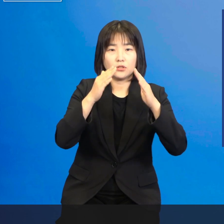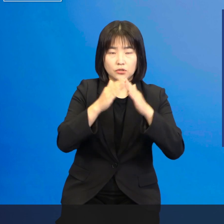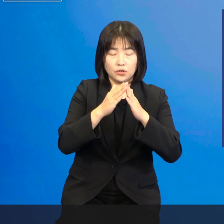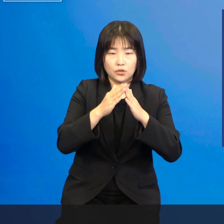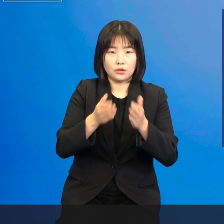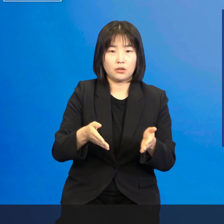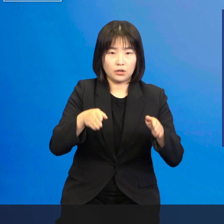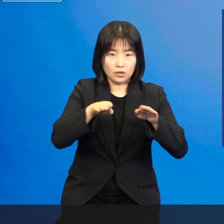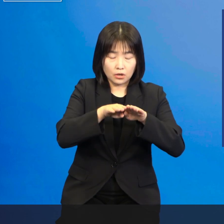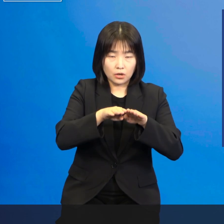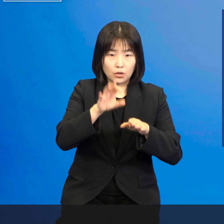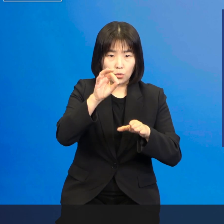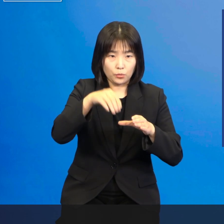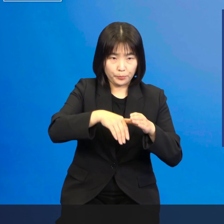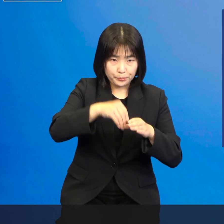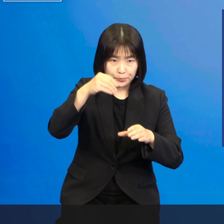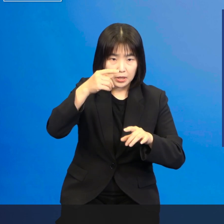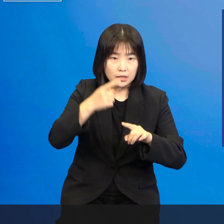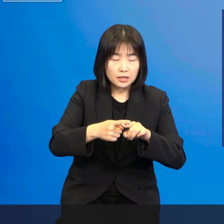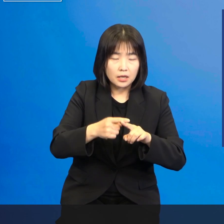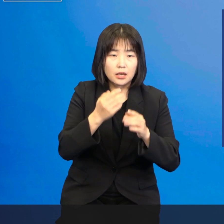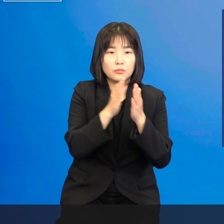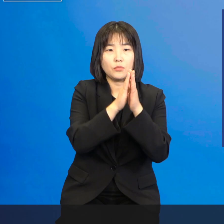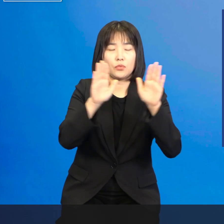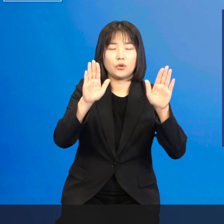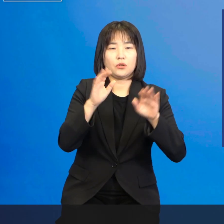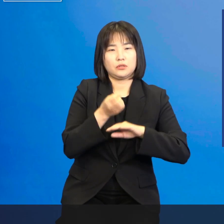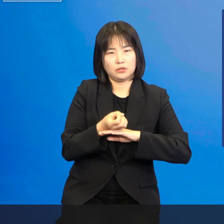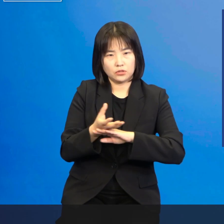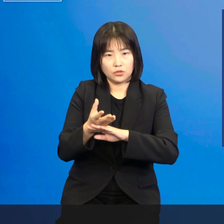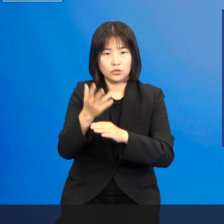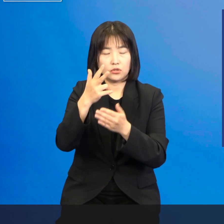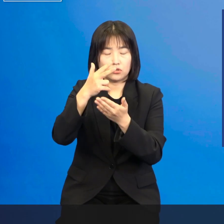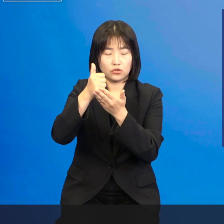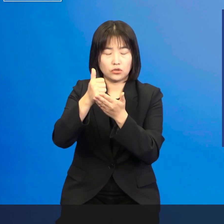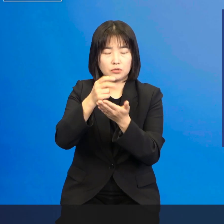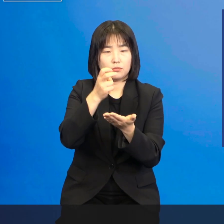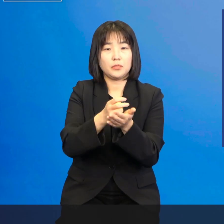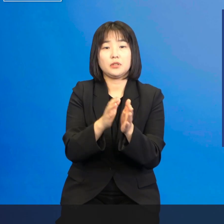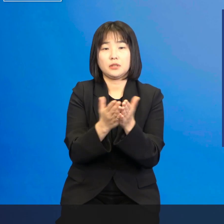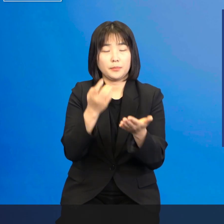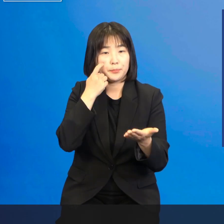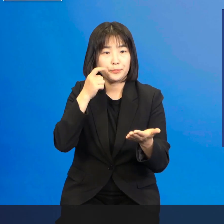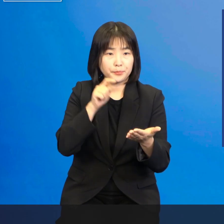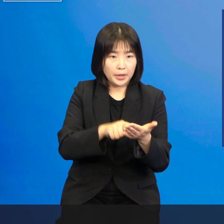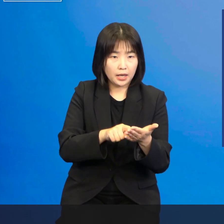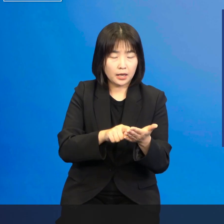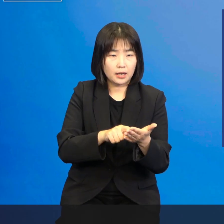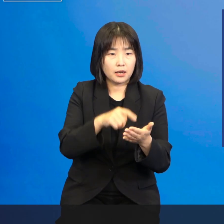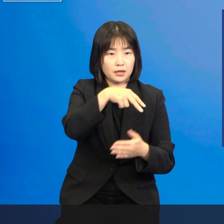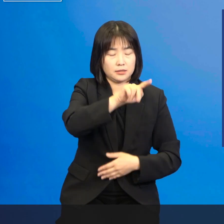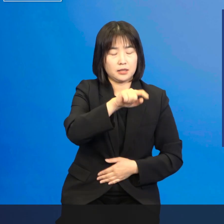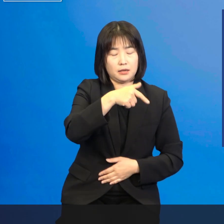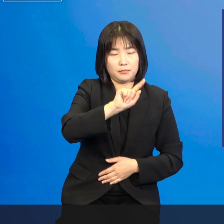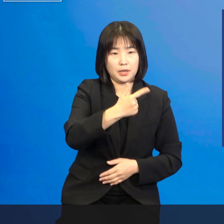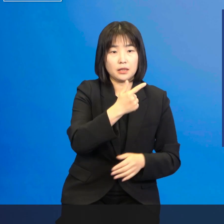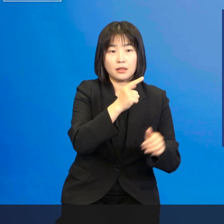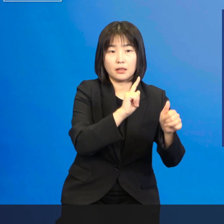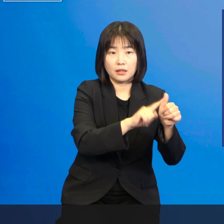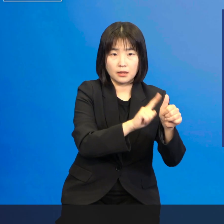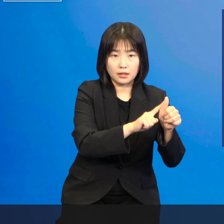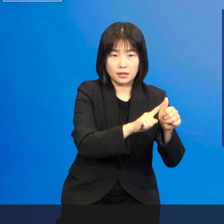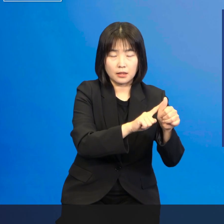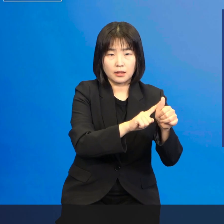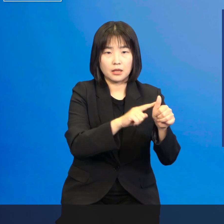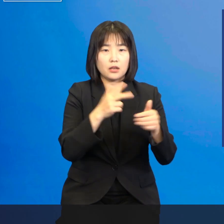궤에 보관된 돈을 꺼내다가 모세가 전한 주님의 율법책을 발견하고 사반 서기관에게